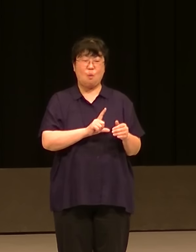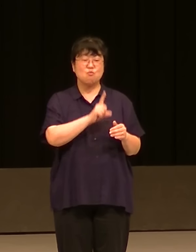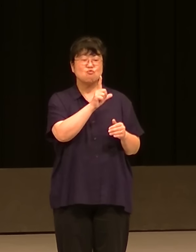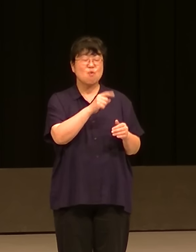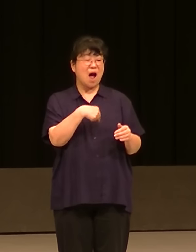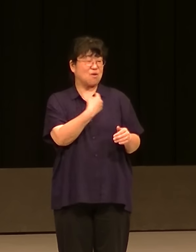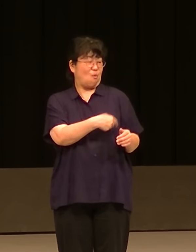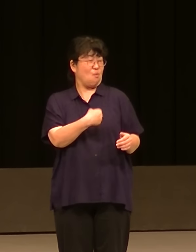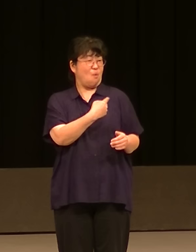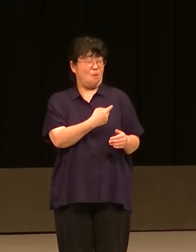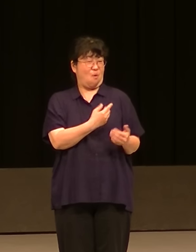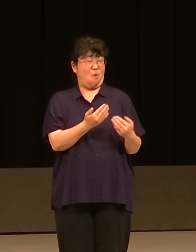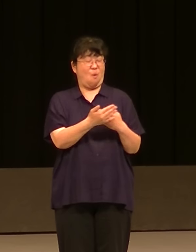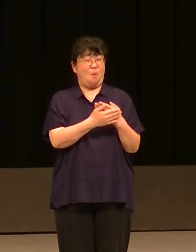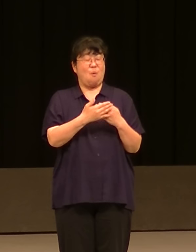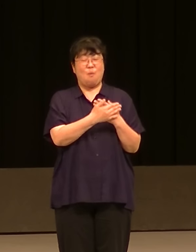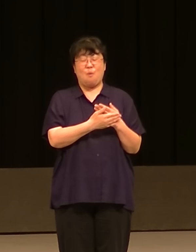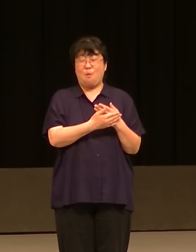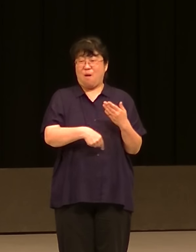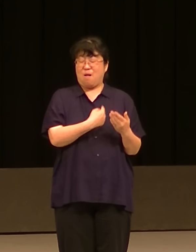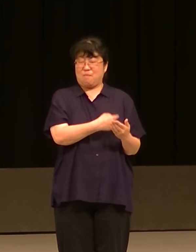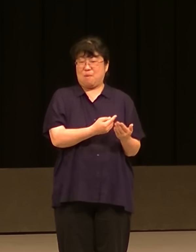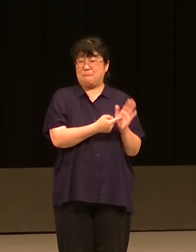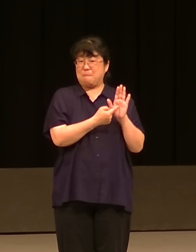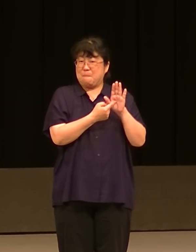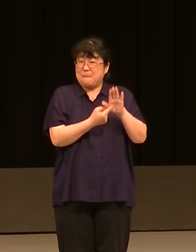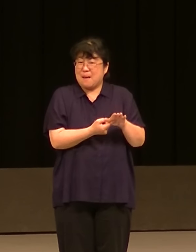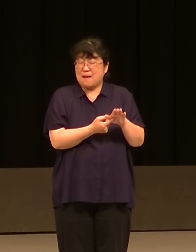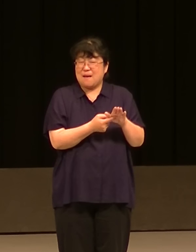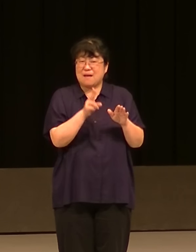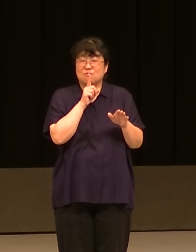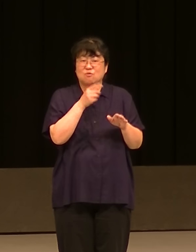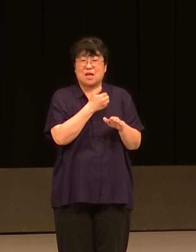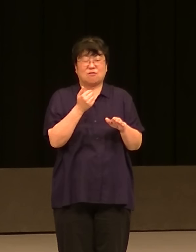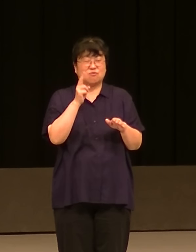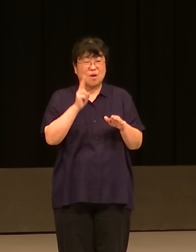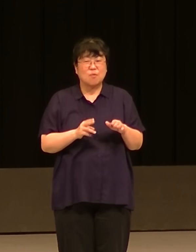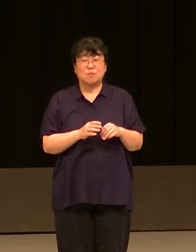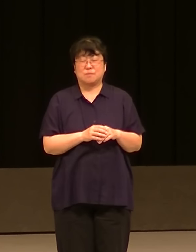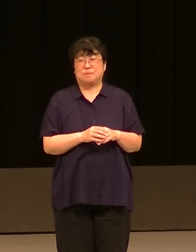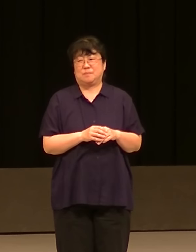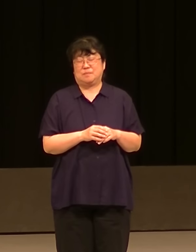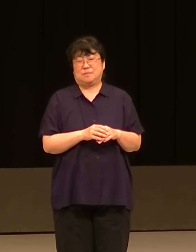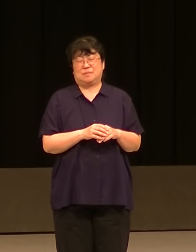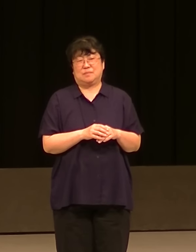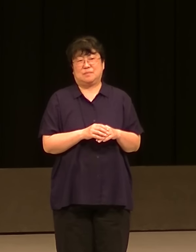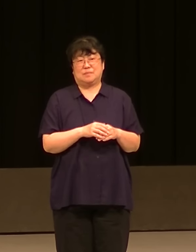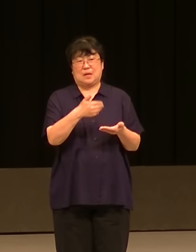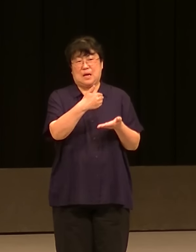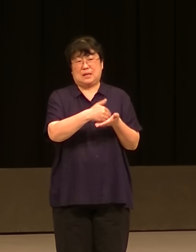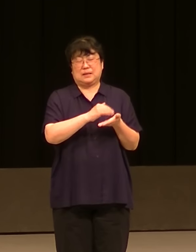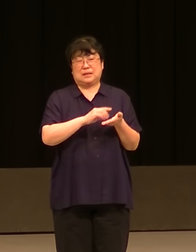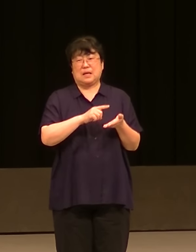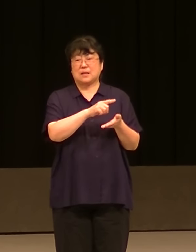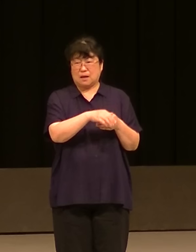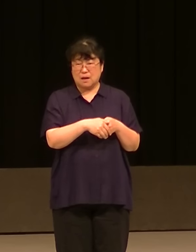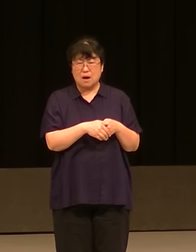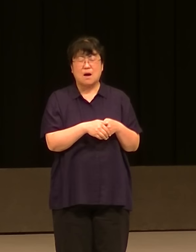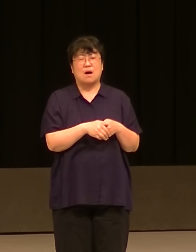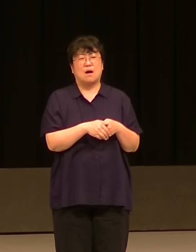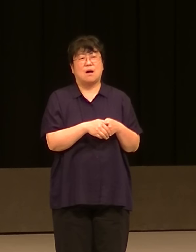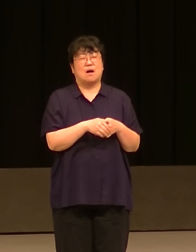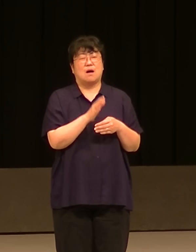言、と言った方がよかったかもしれません、けれどもまあそういうことを、言って、あれがやっぱり